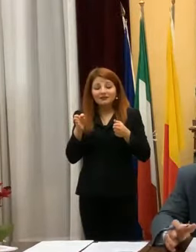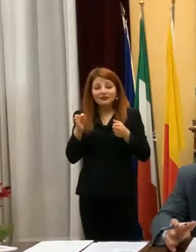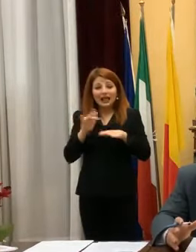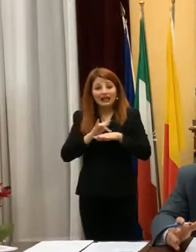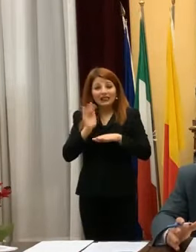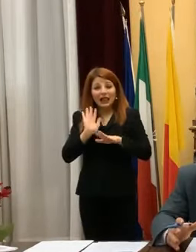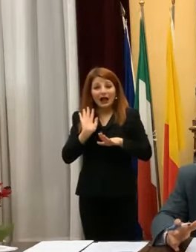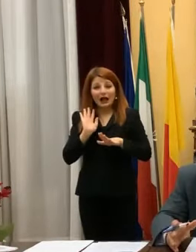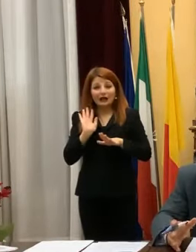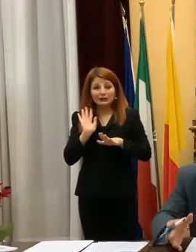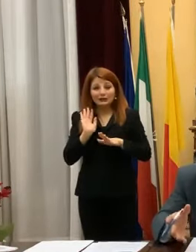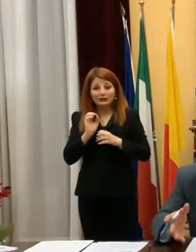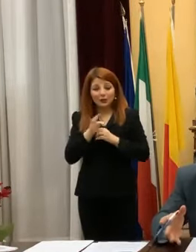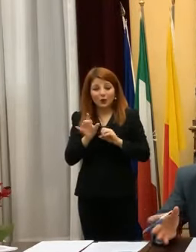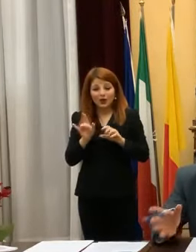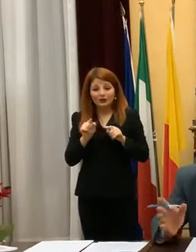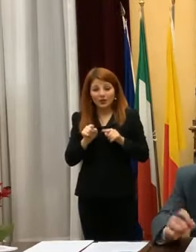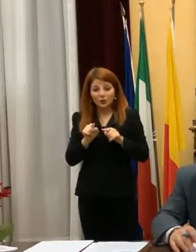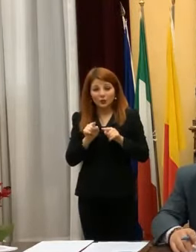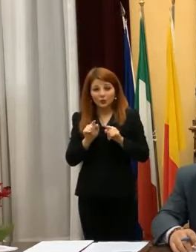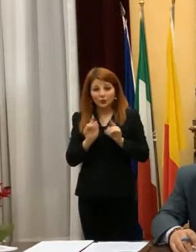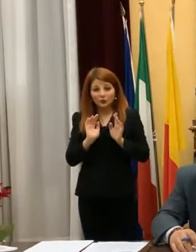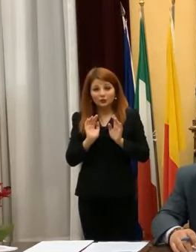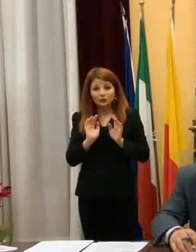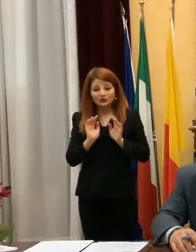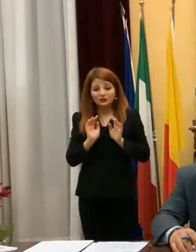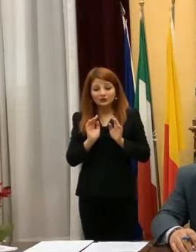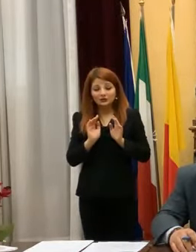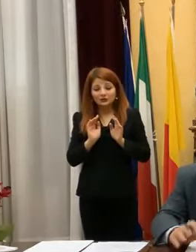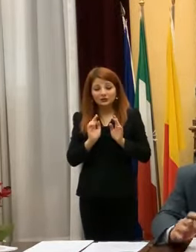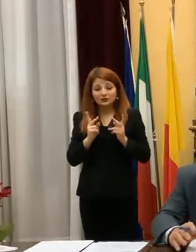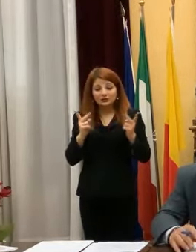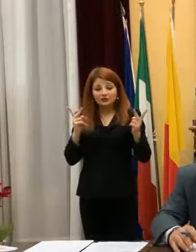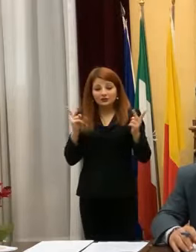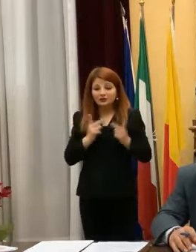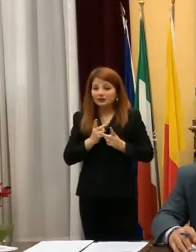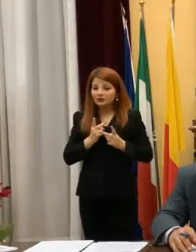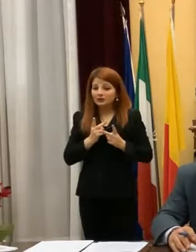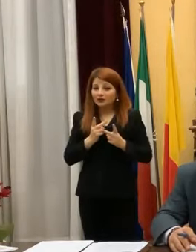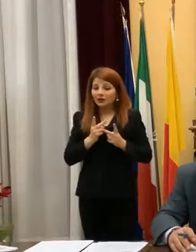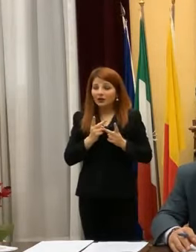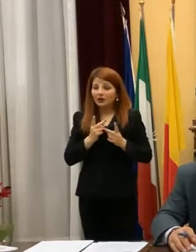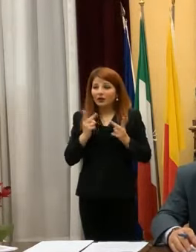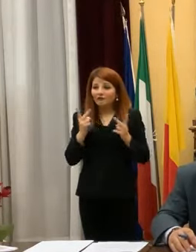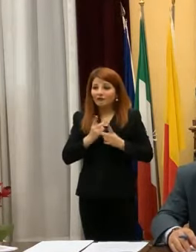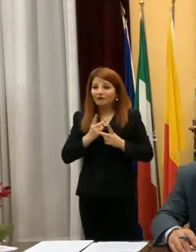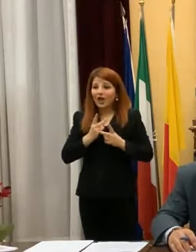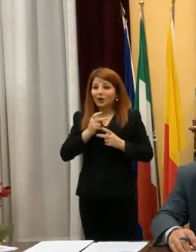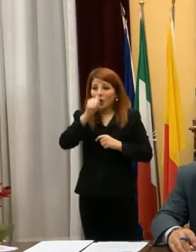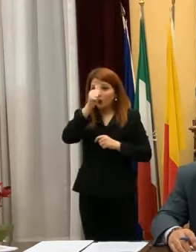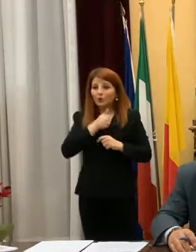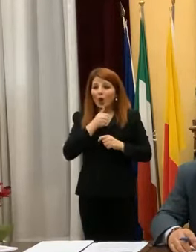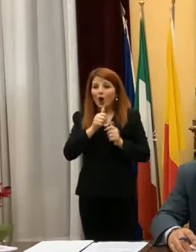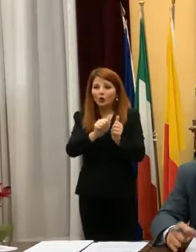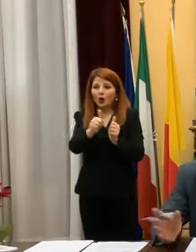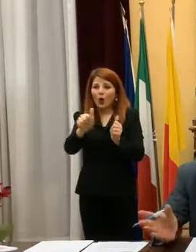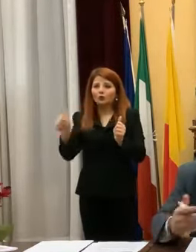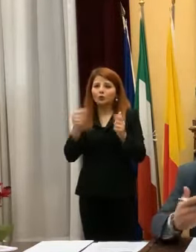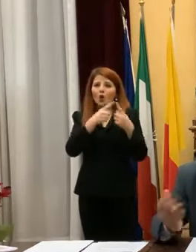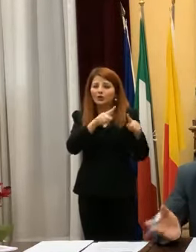delicata, dove al di là di quello che poi erano i ruoli che ognuno di noi aveva, dovevamo combattere anche con questi personaggi che